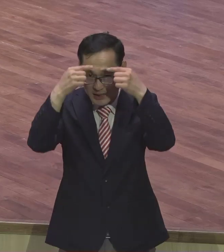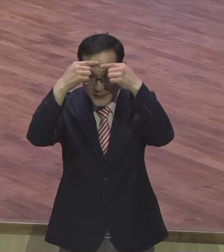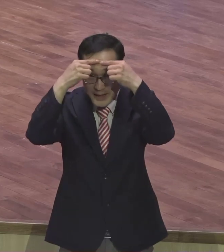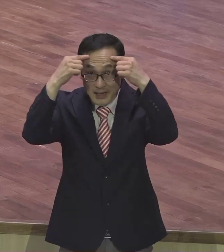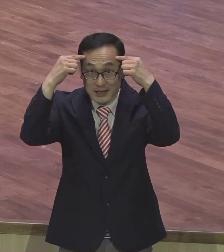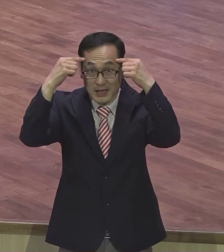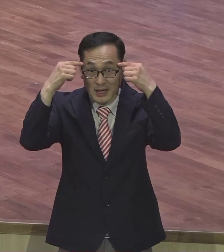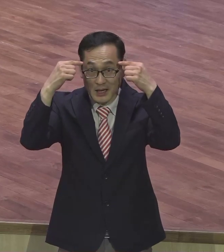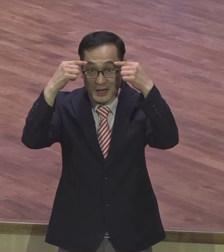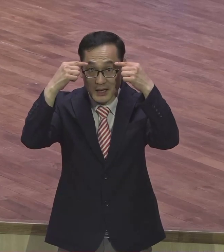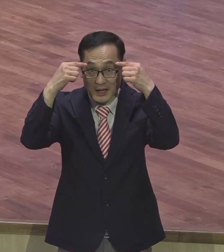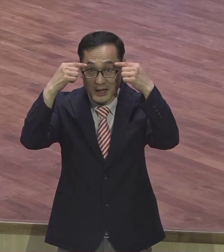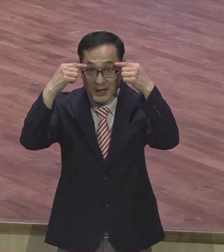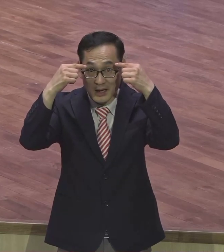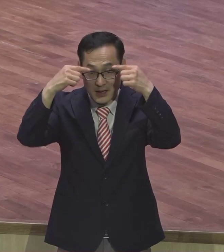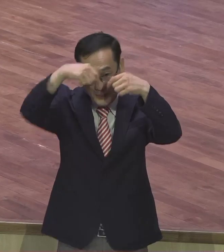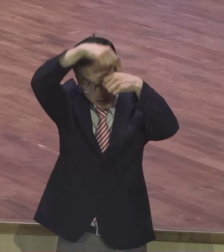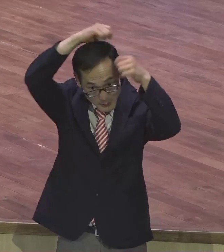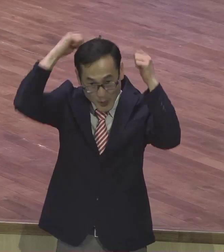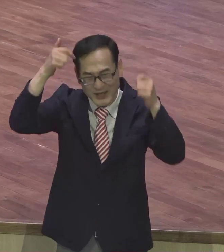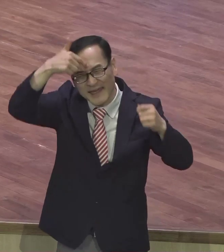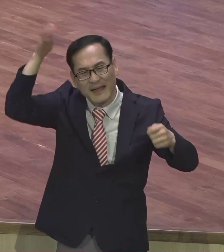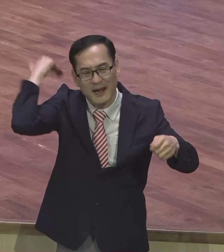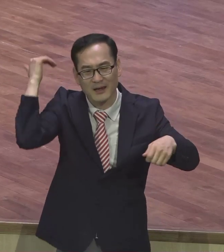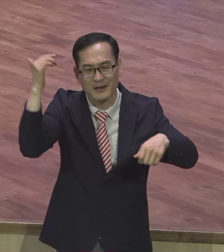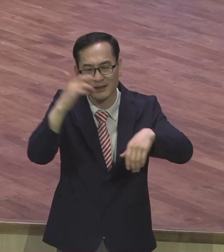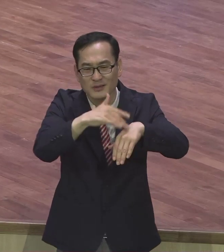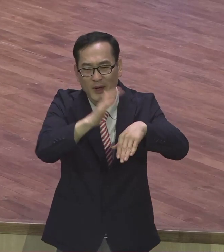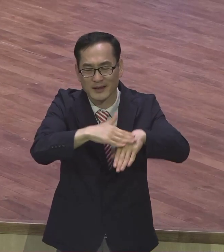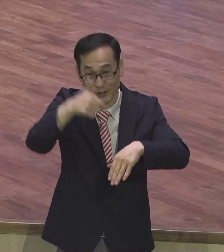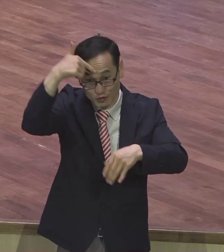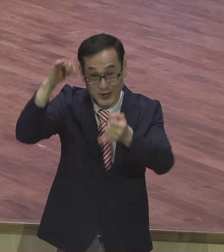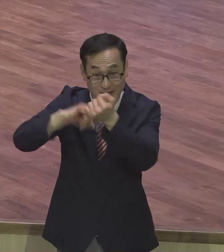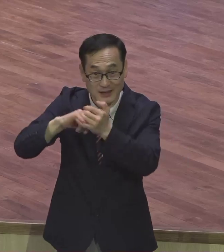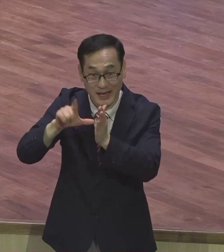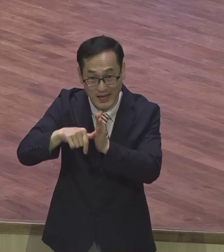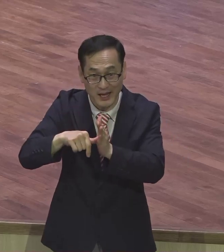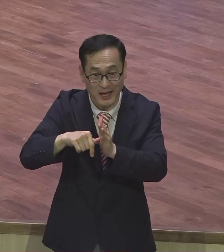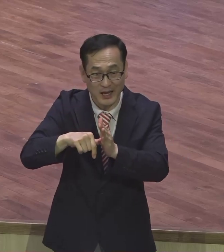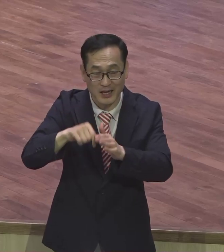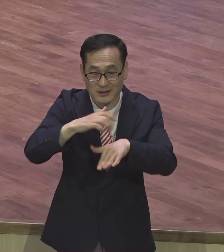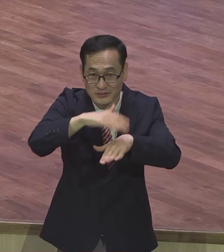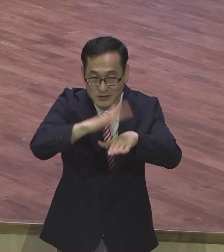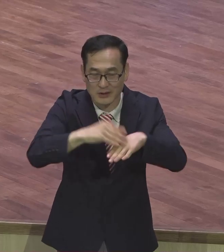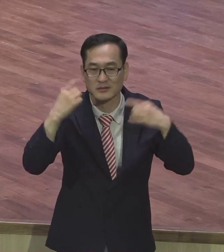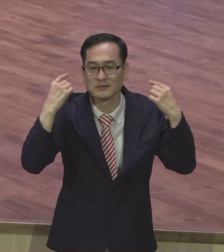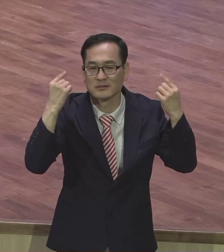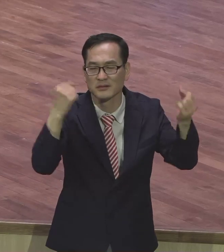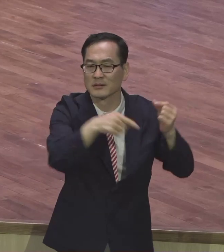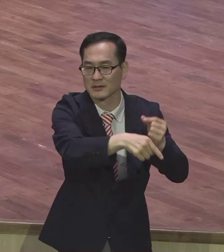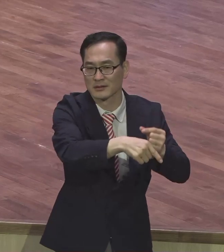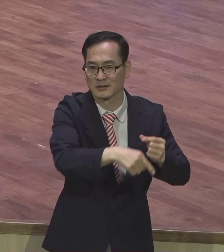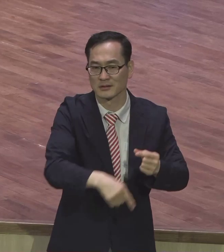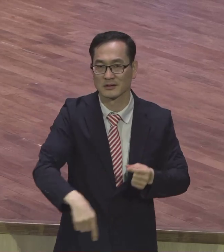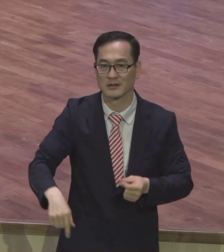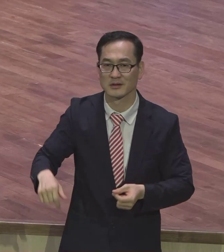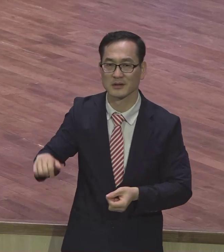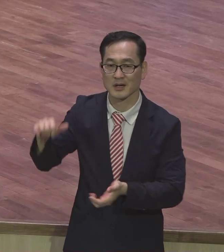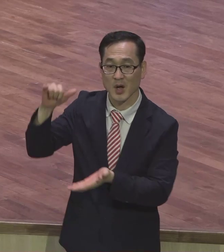붙이려 했다고 이마 신명기를 그대로 하고 있고요 구약 그대로 그러면서 공항 가면요 사람들이